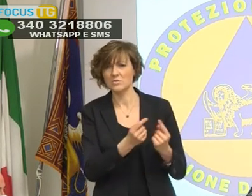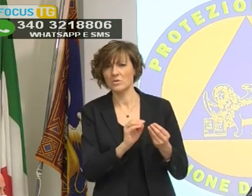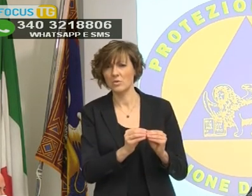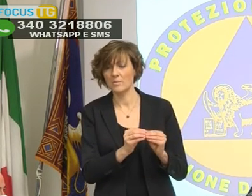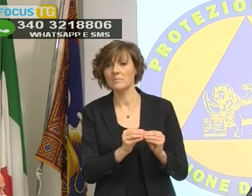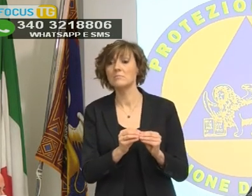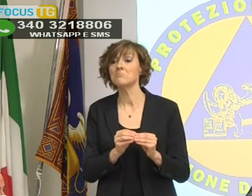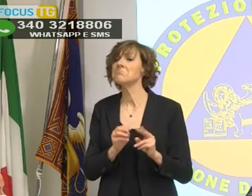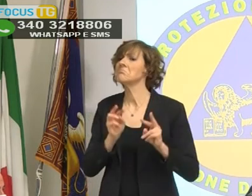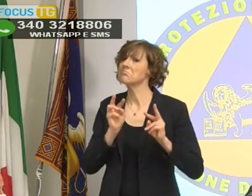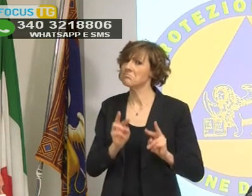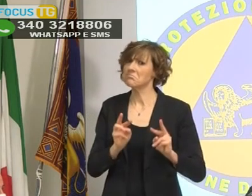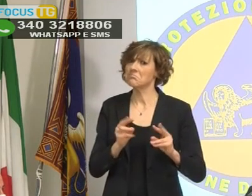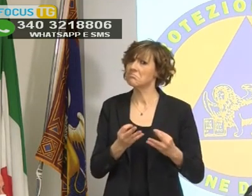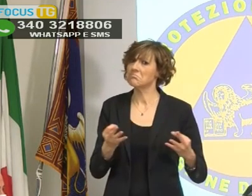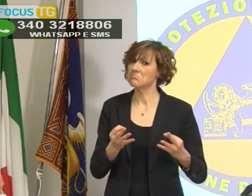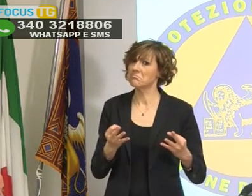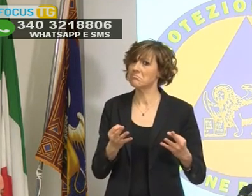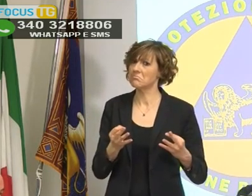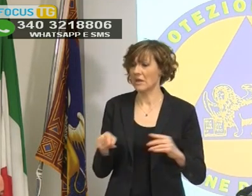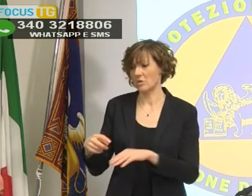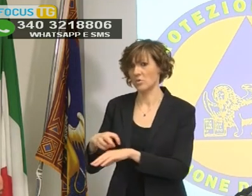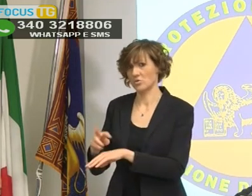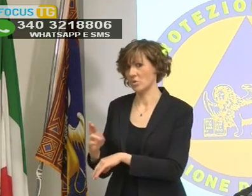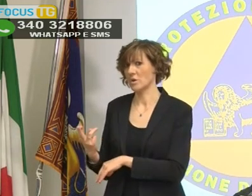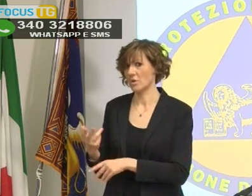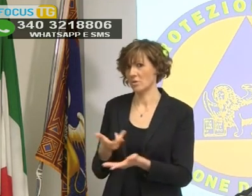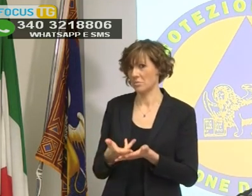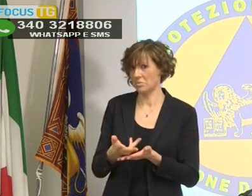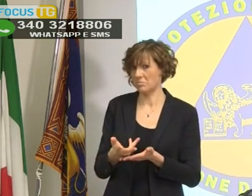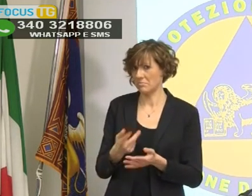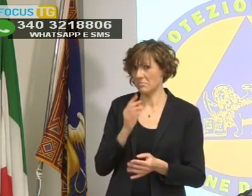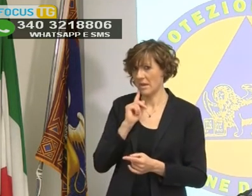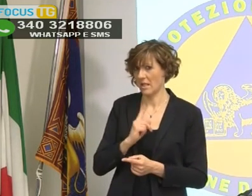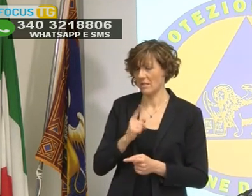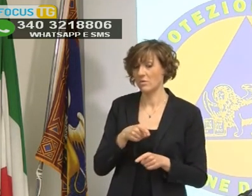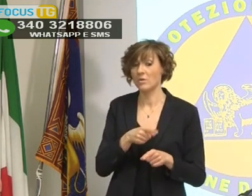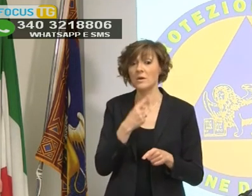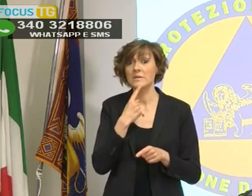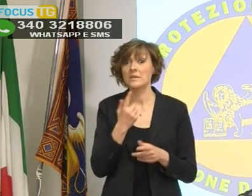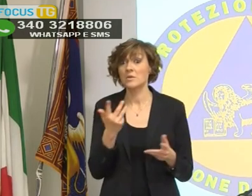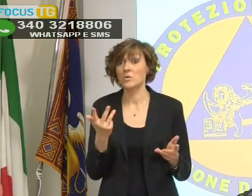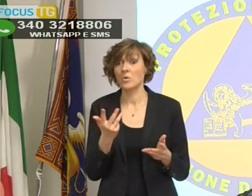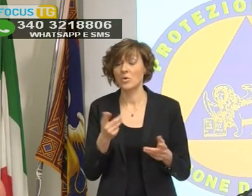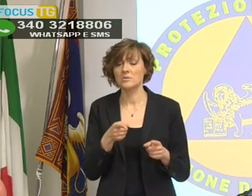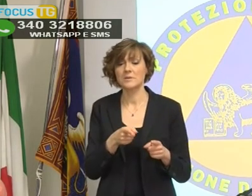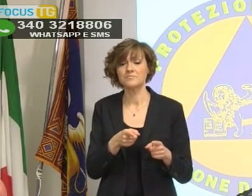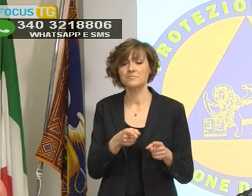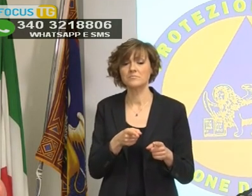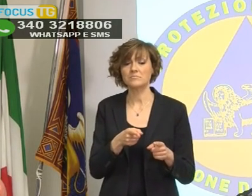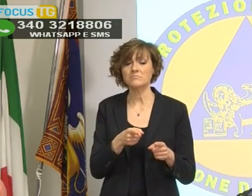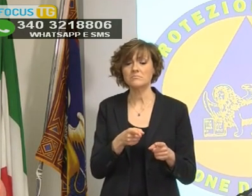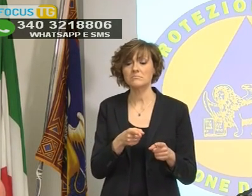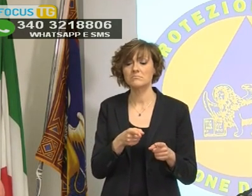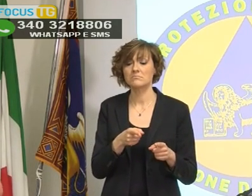sotto controllo, e fra l'altro dottor Rigoli dopo ve ne può anche parlare. Vi dico semplicemente che se è partita la